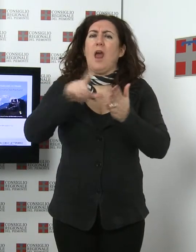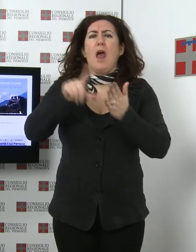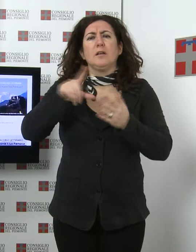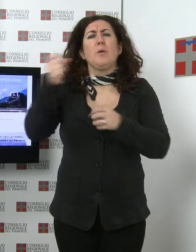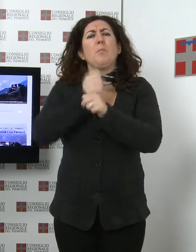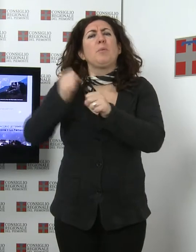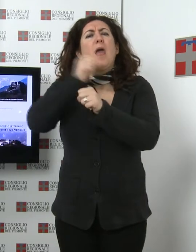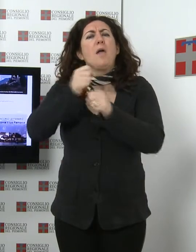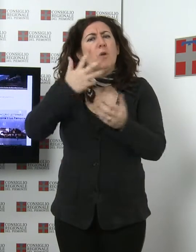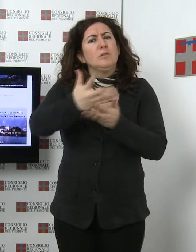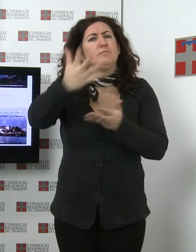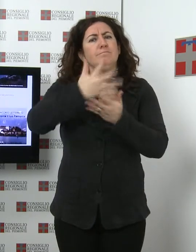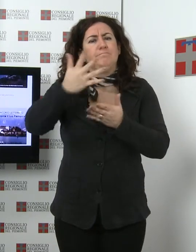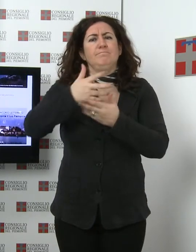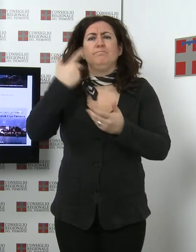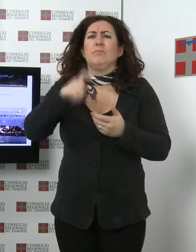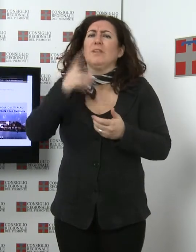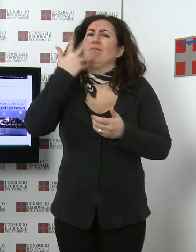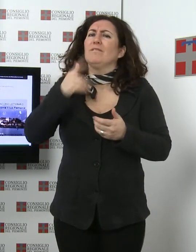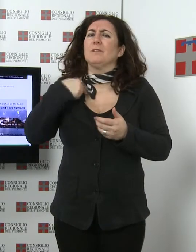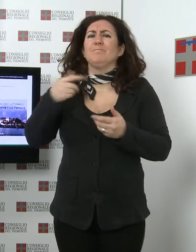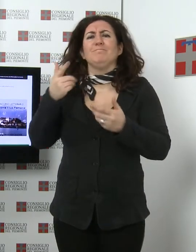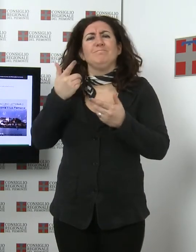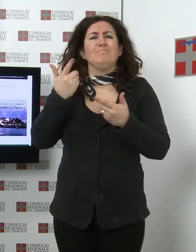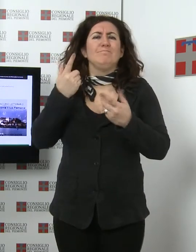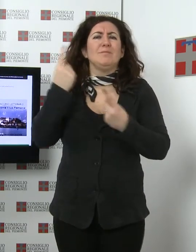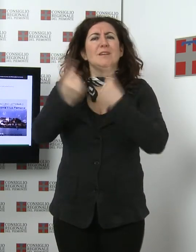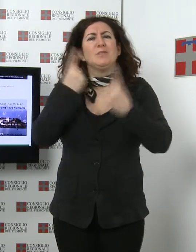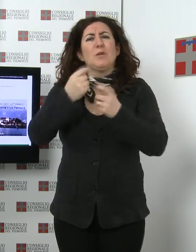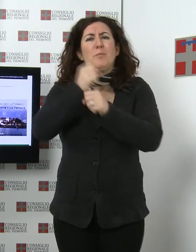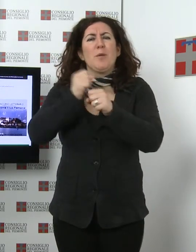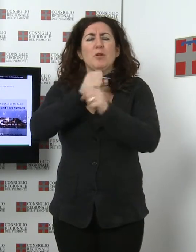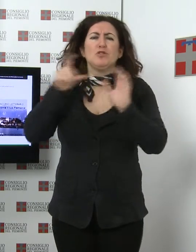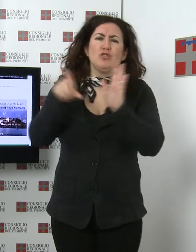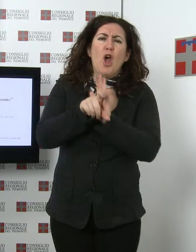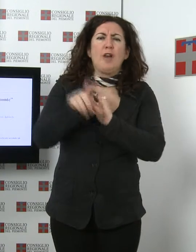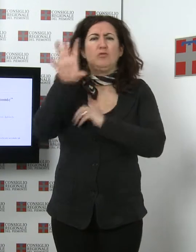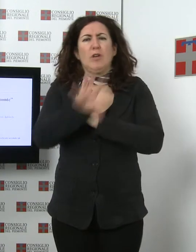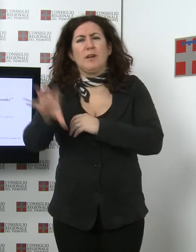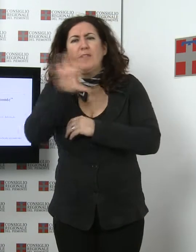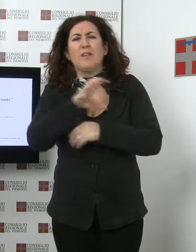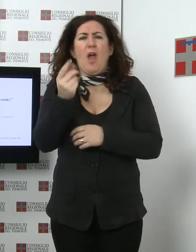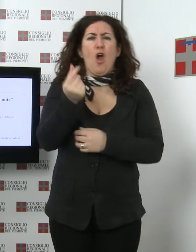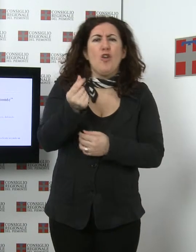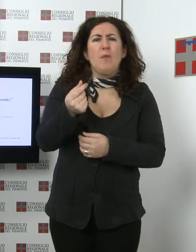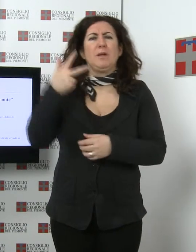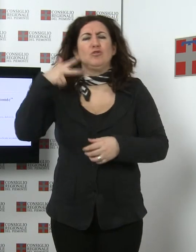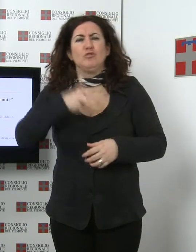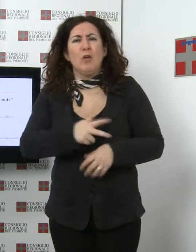letteraria sull'identità piemontese nelle sue diverse espressioni, storica, geografica, economica, sociale e religiosa, e anche fornire un